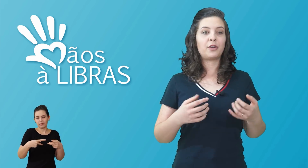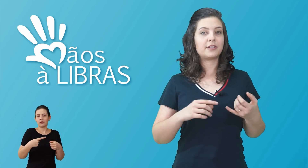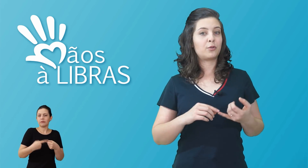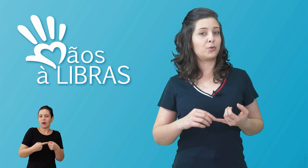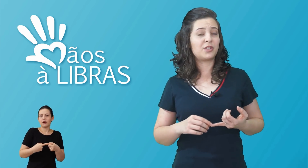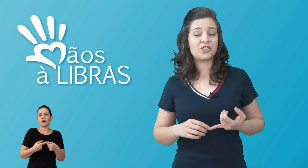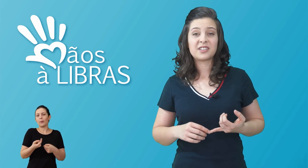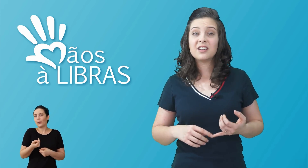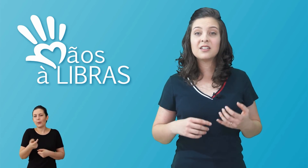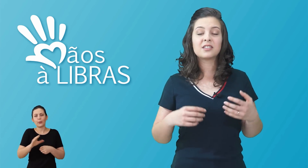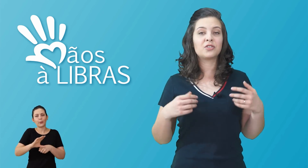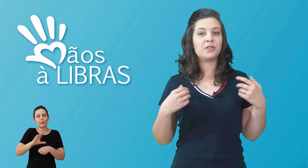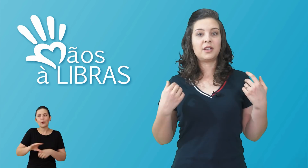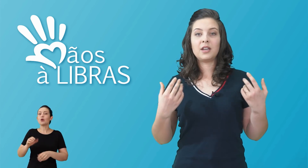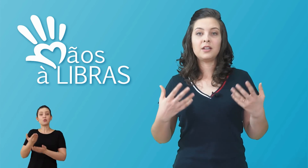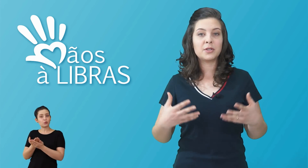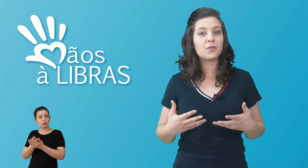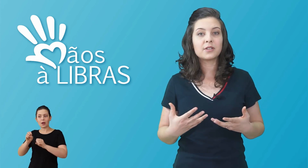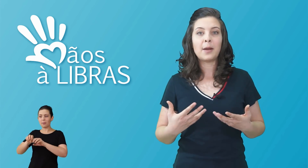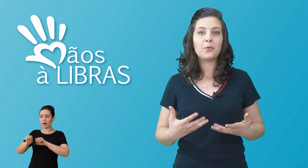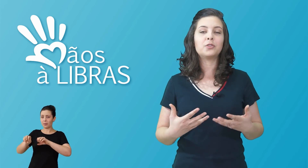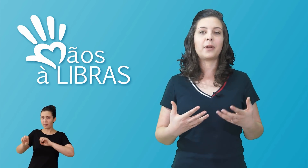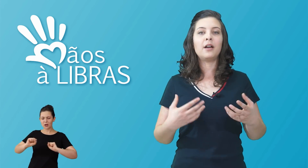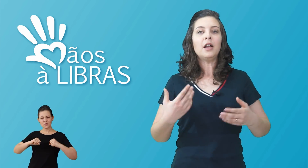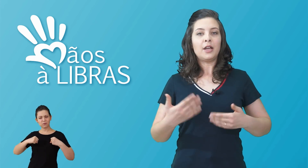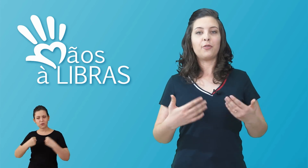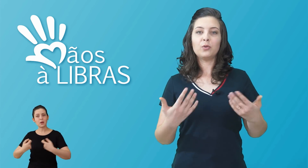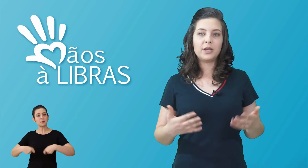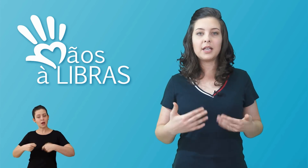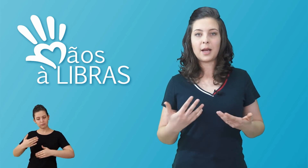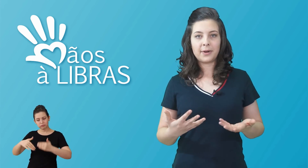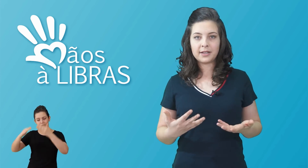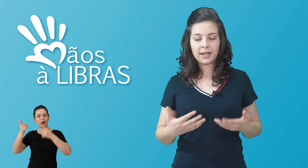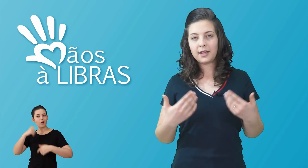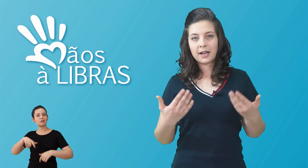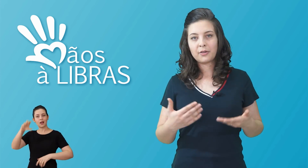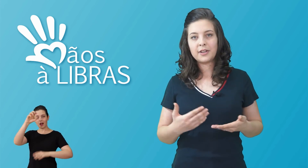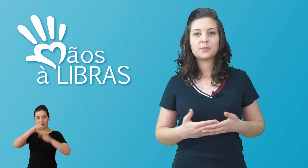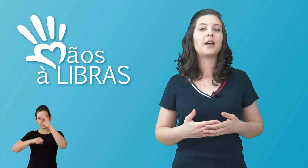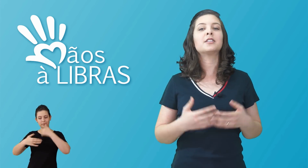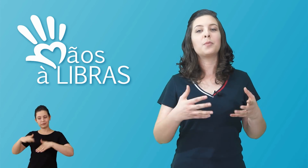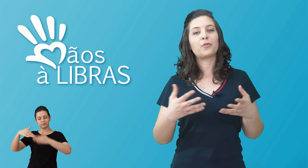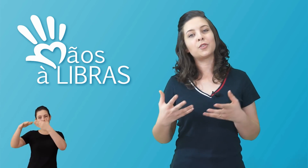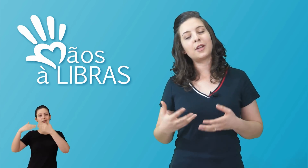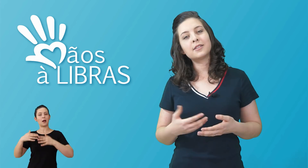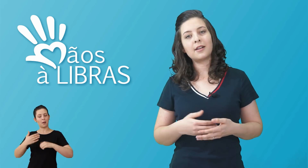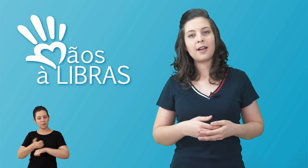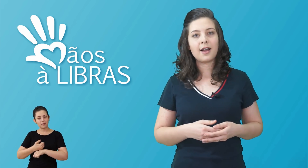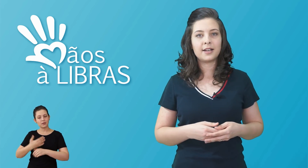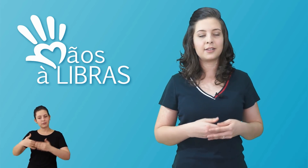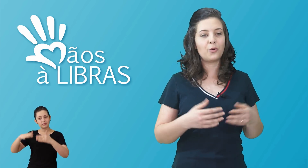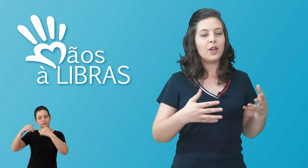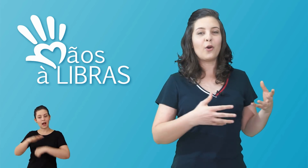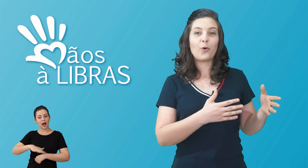Então, eu tive que fazer cursos à distância, eu tive que me esforçar muito para evoluir e aprender cada vez mais e me profissionalizar